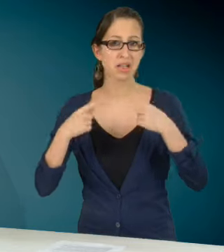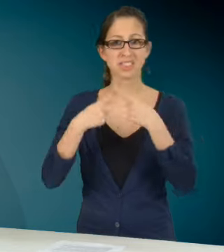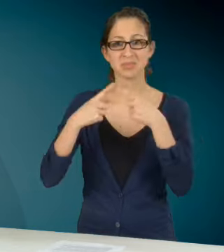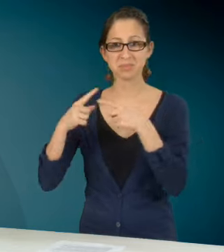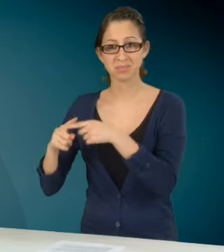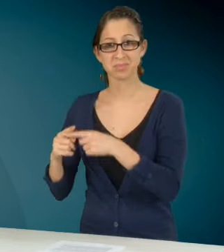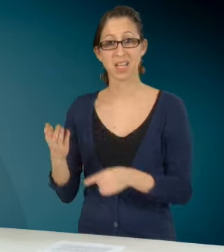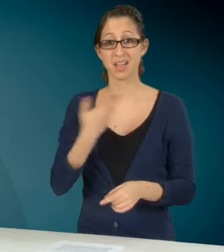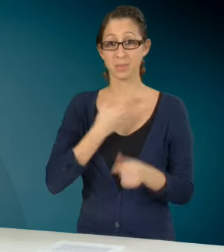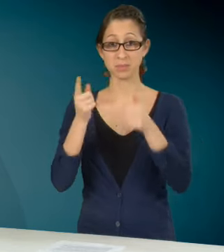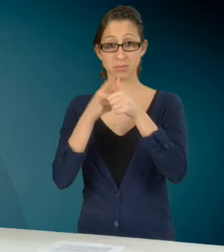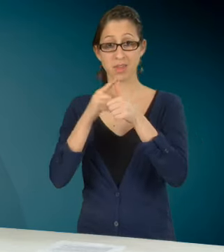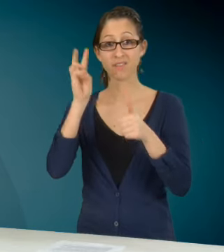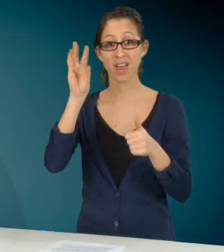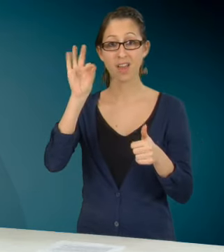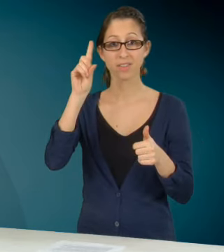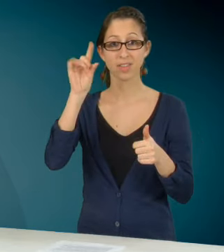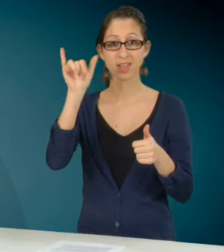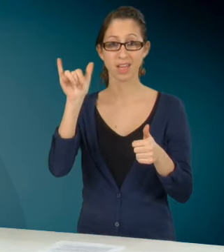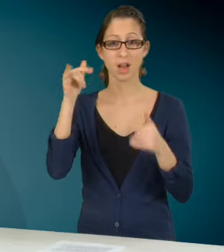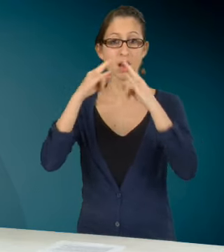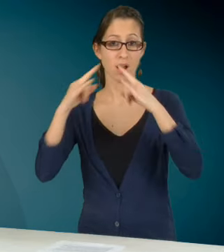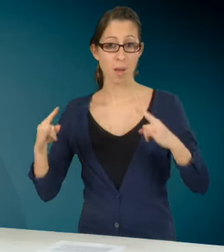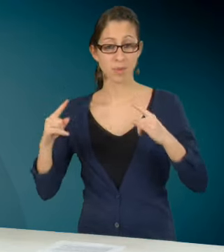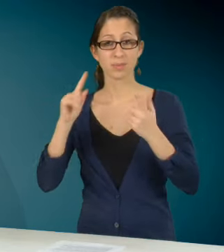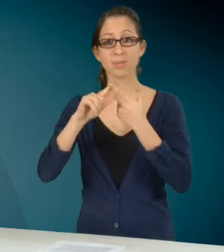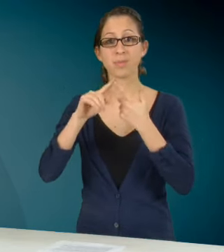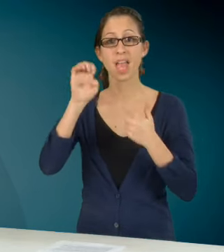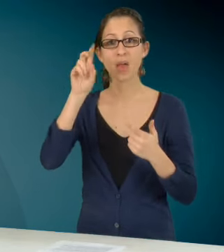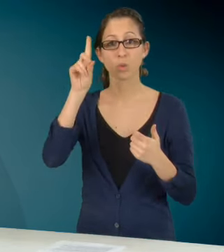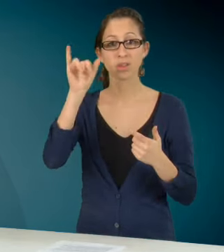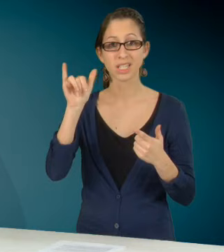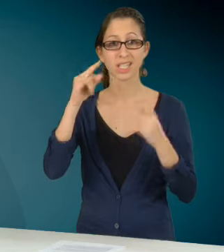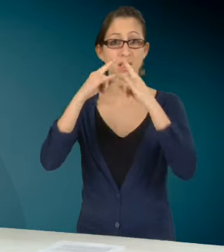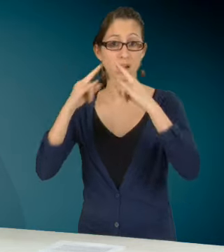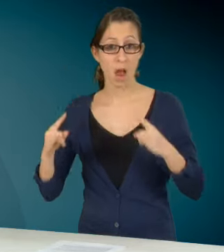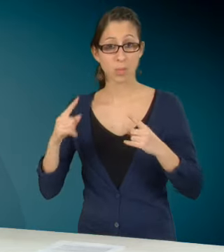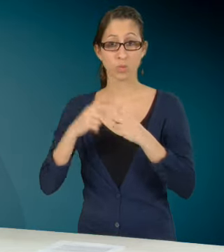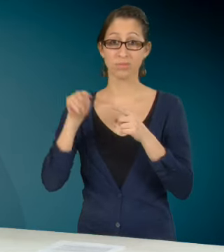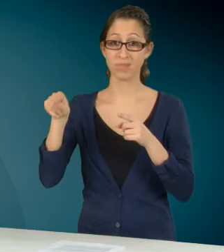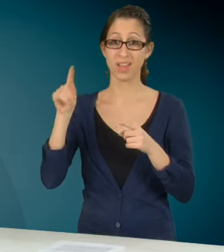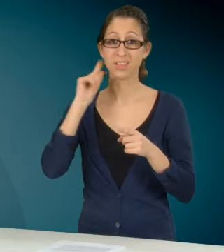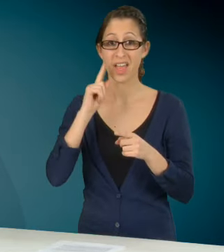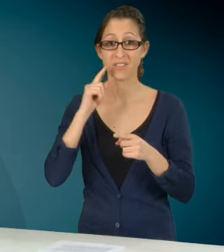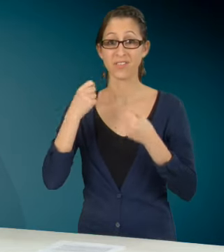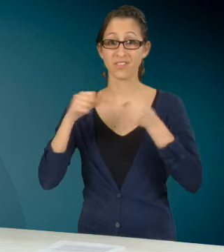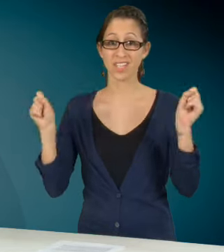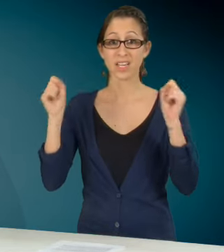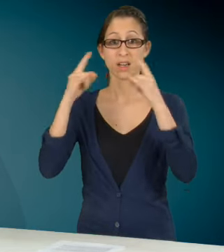mehr es gibt verschiedene camps den bfd camp der eu die camp und eben den three camp